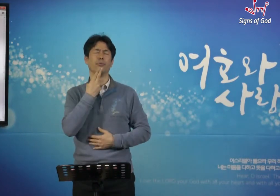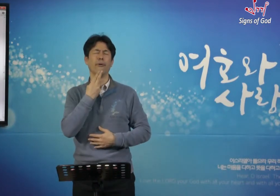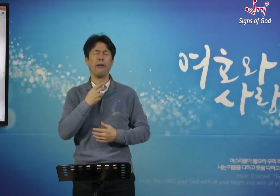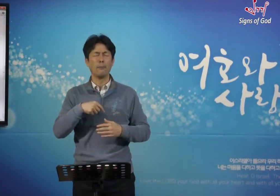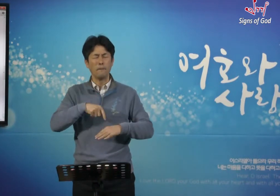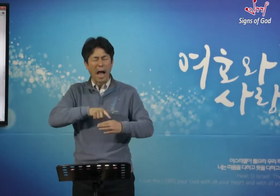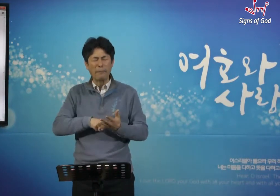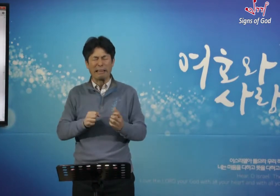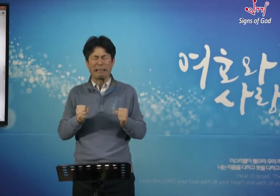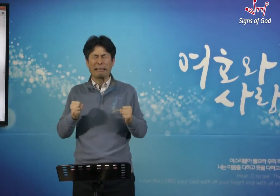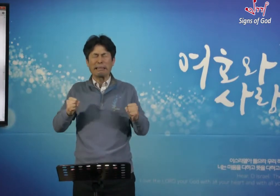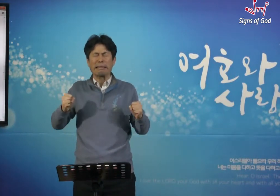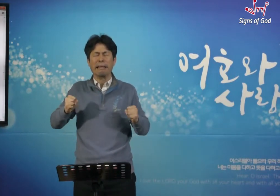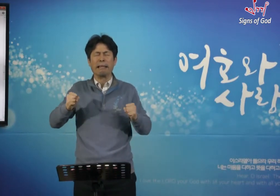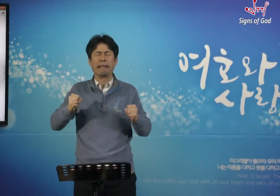그 마음에 주님의 새